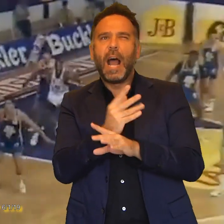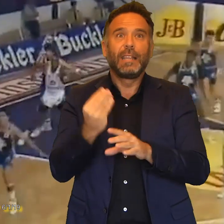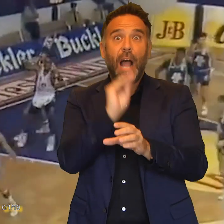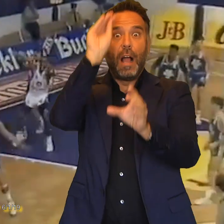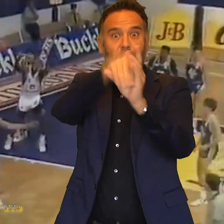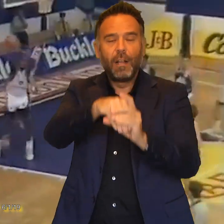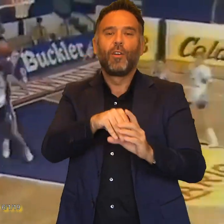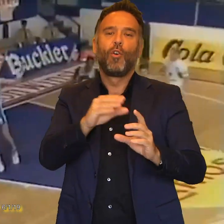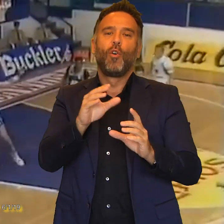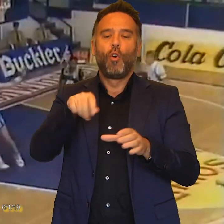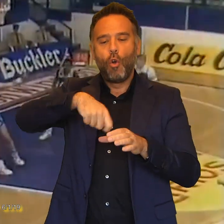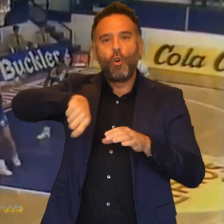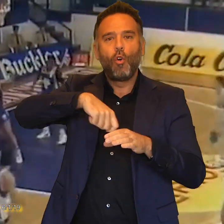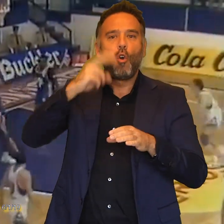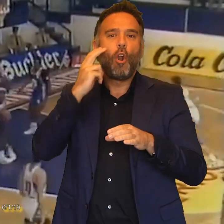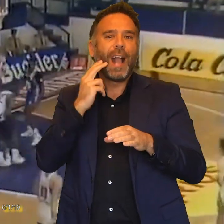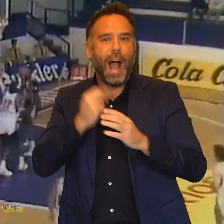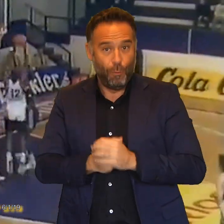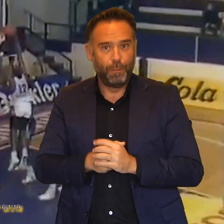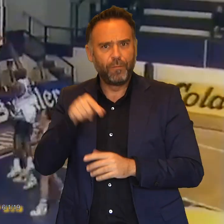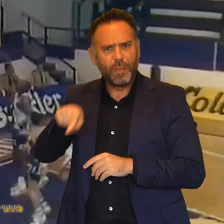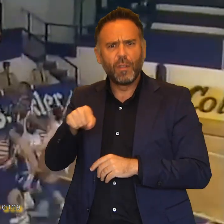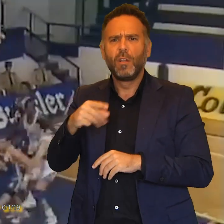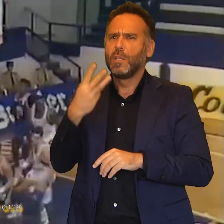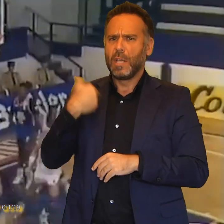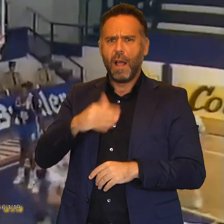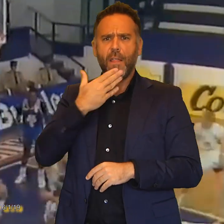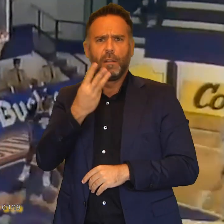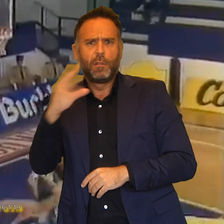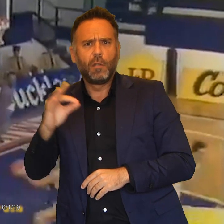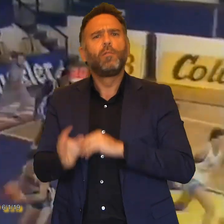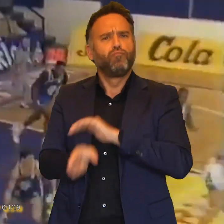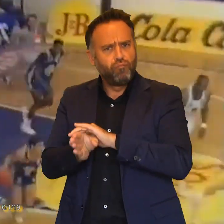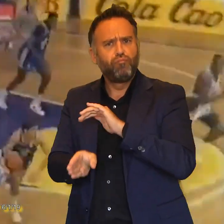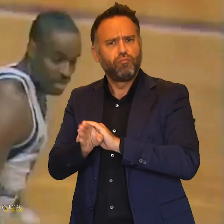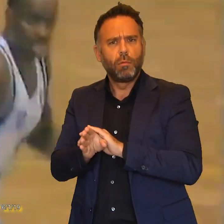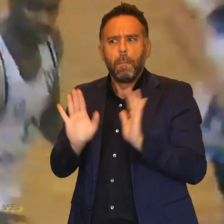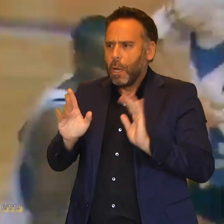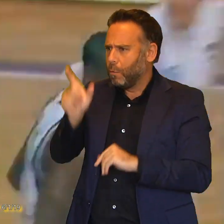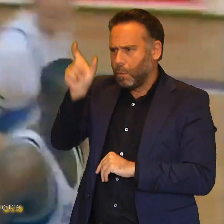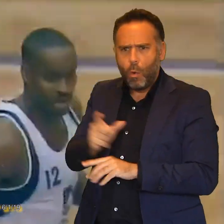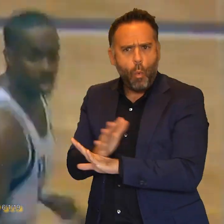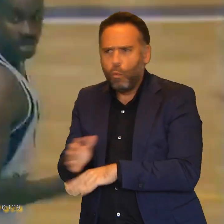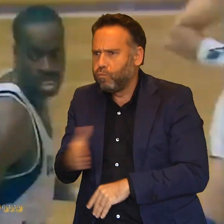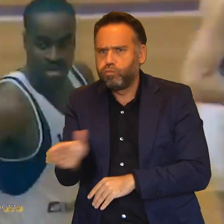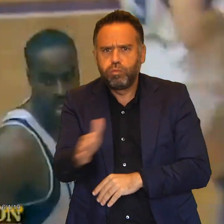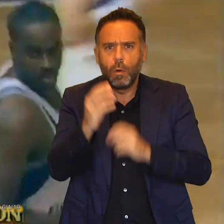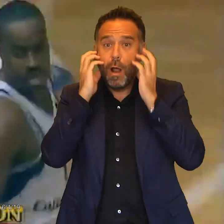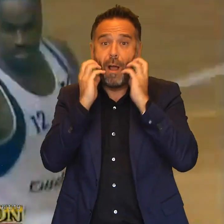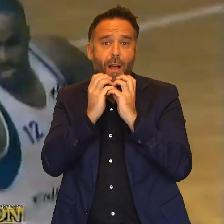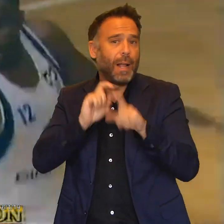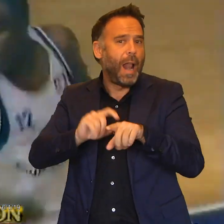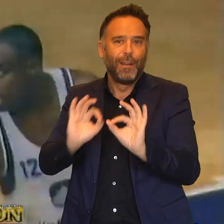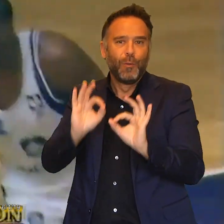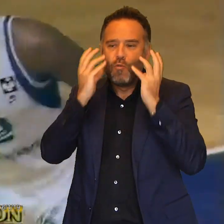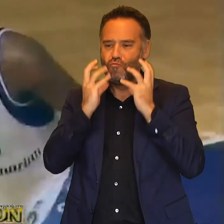Germán fichó por el CB Canarias habiendo cumplido ya la treintena, no siendo óbice para ver la mejor versión del